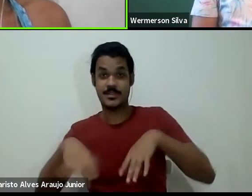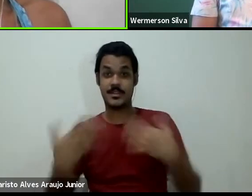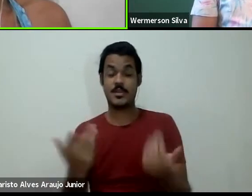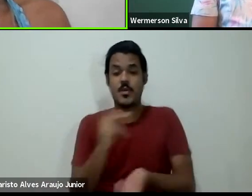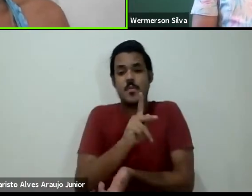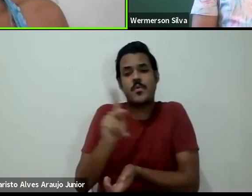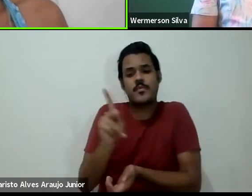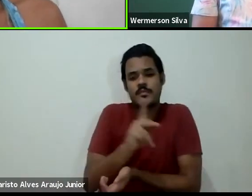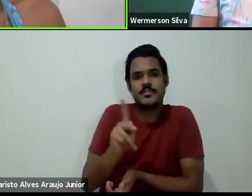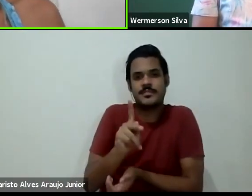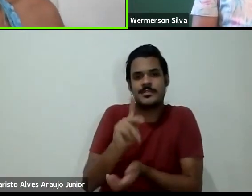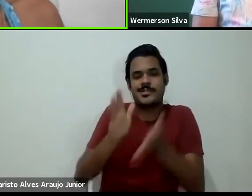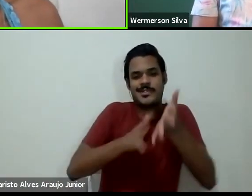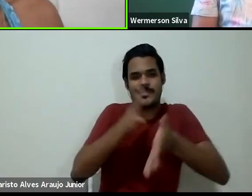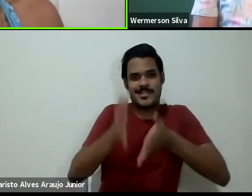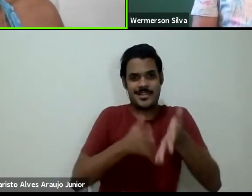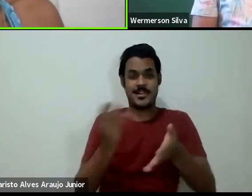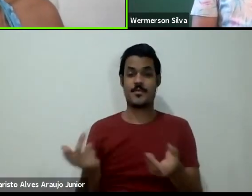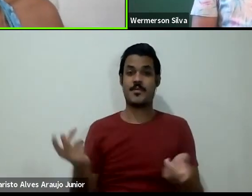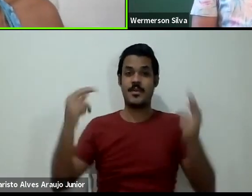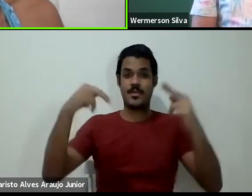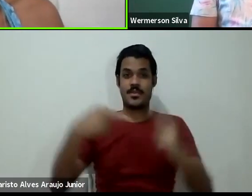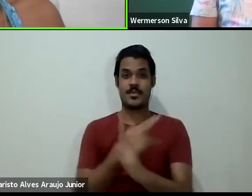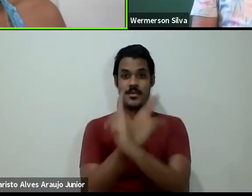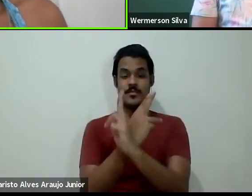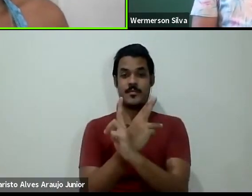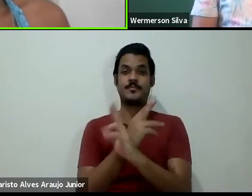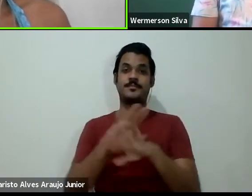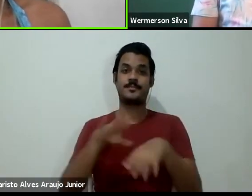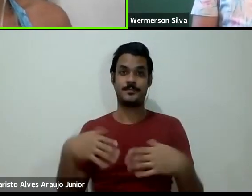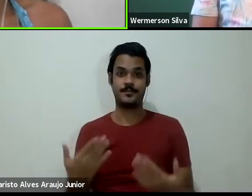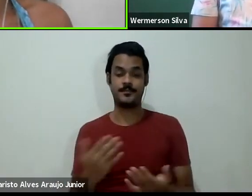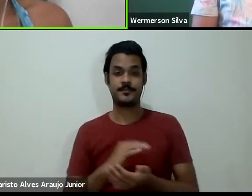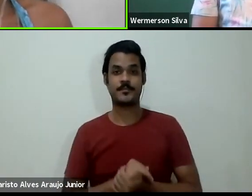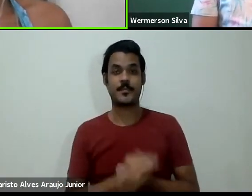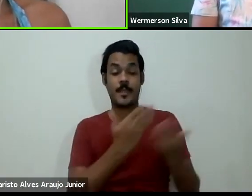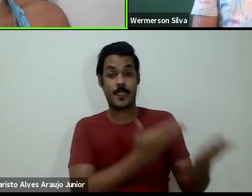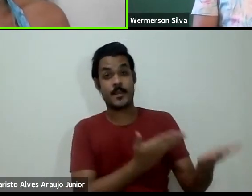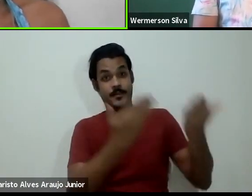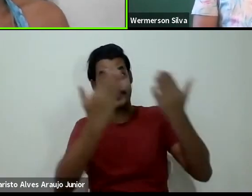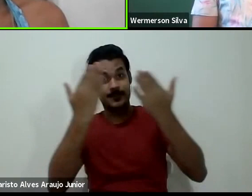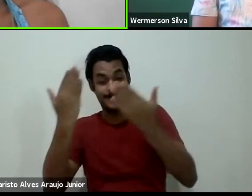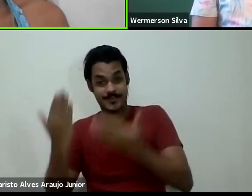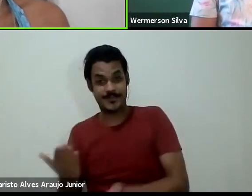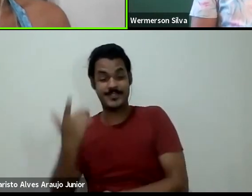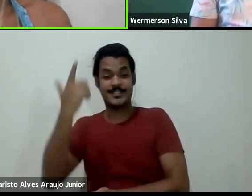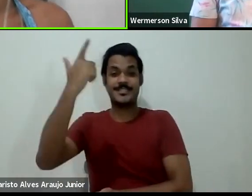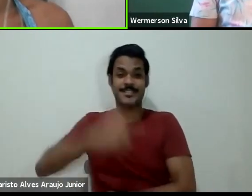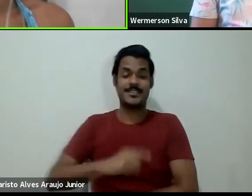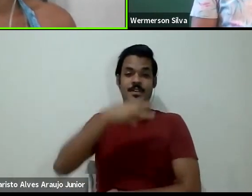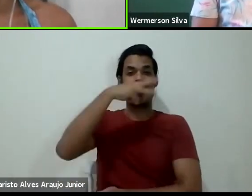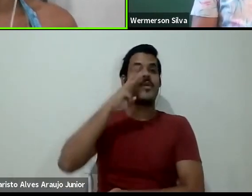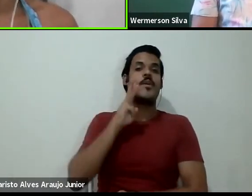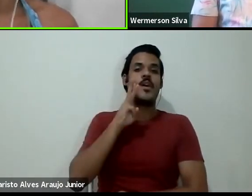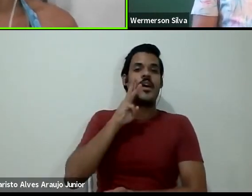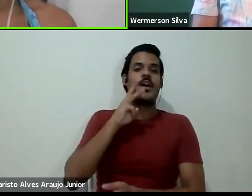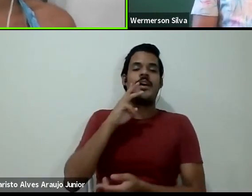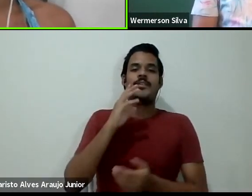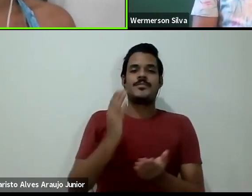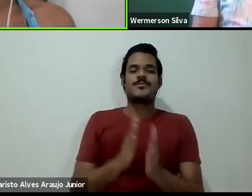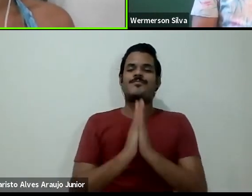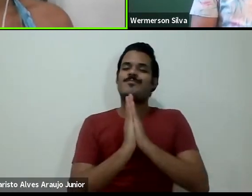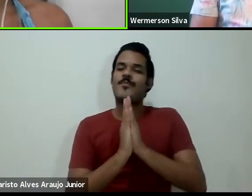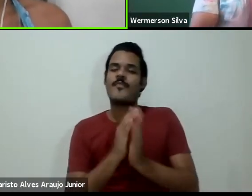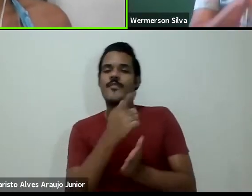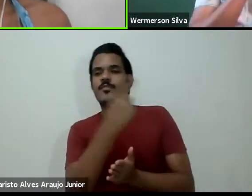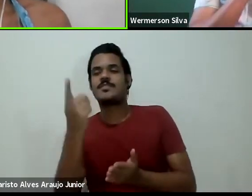da Universidade Estadual do Sudoeste da Bahia, UESB. Seja bem-vindo mais uma vez, Emerson. Por favor, a palavra está com